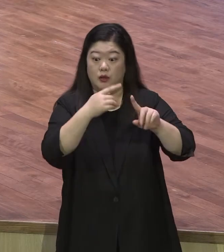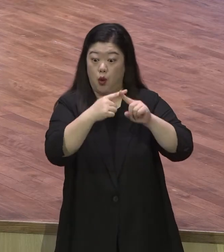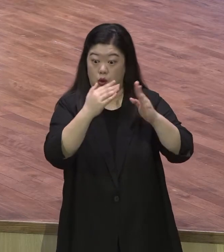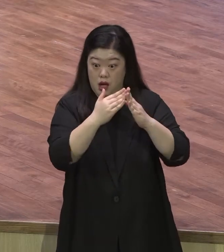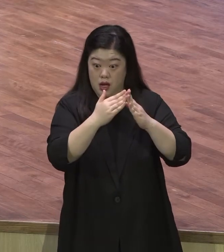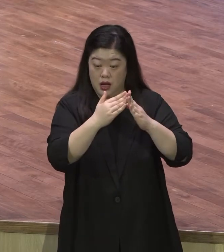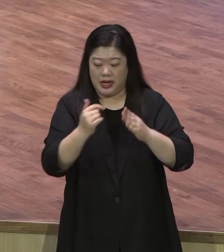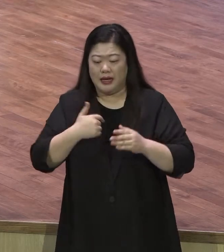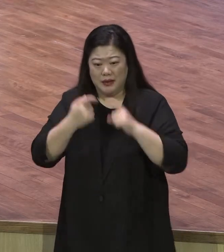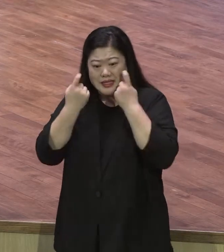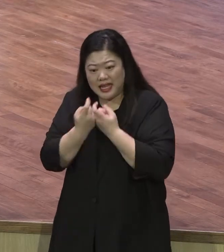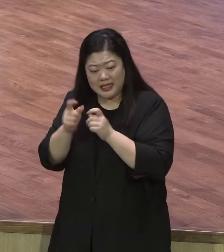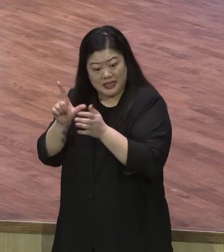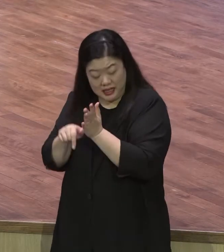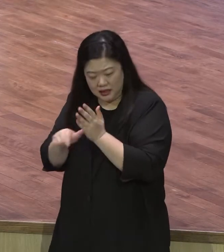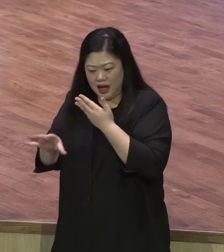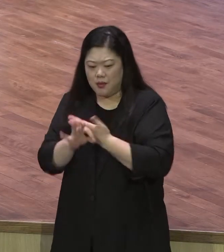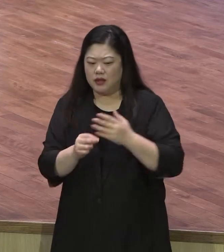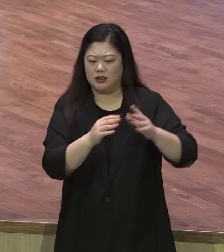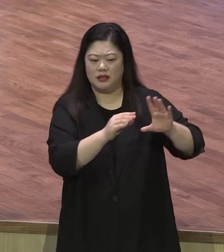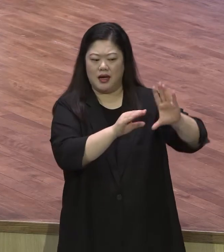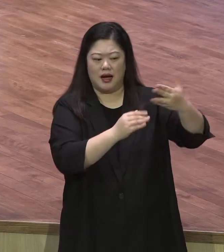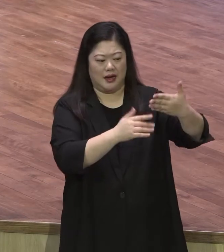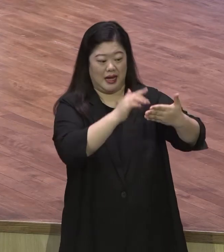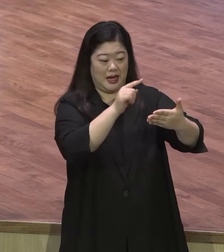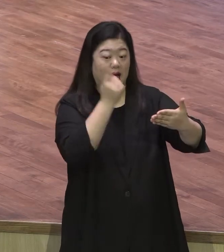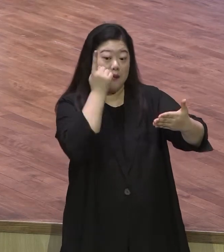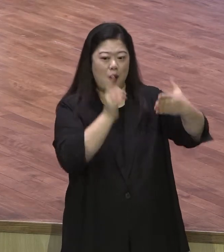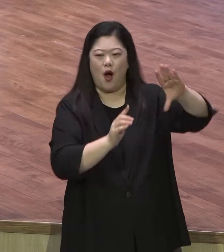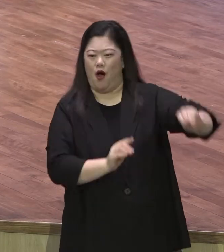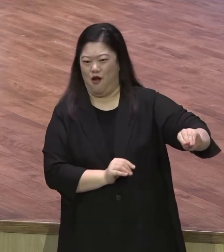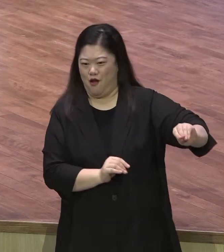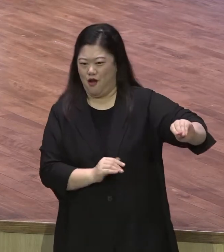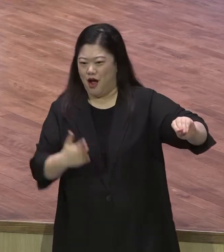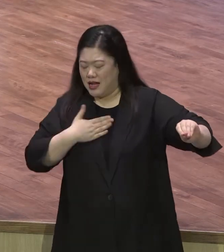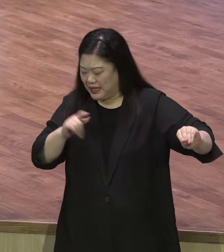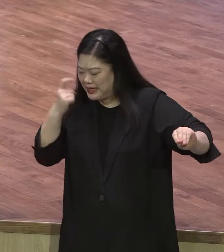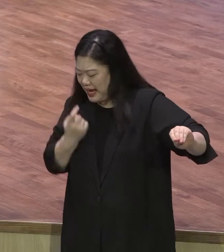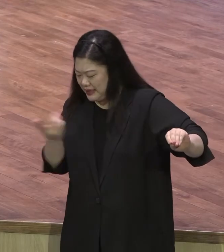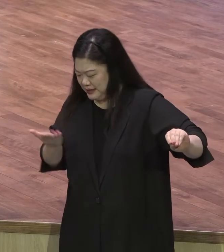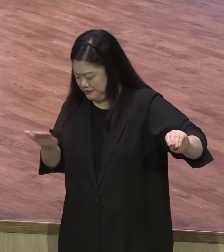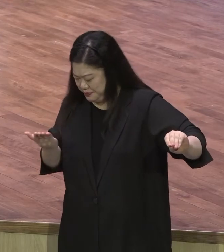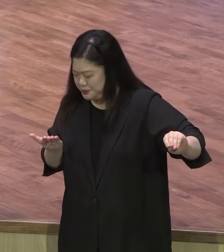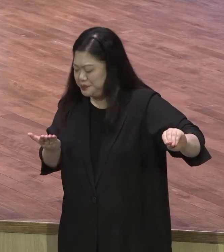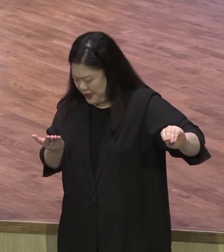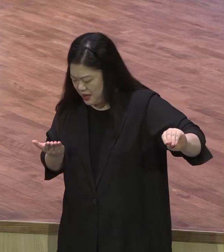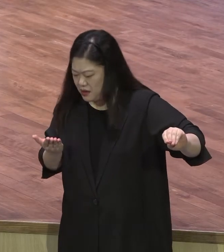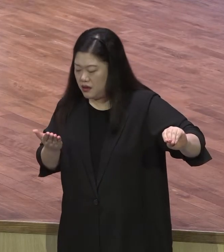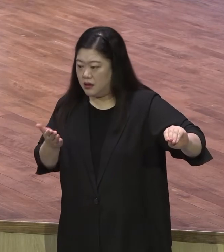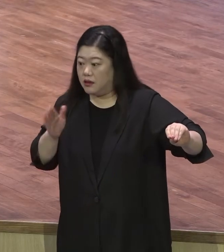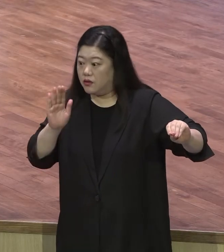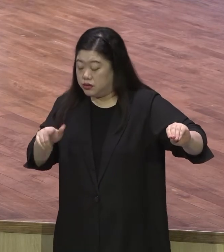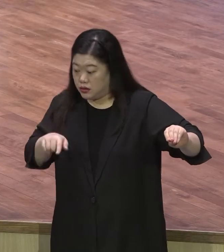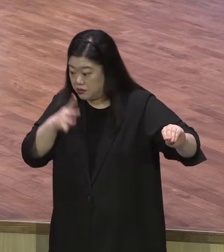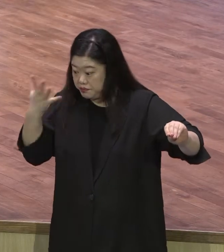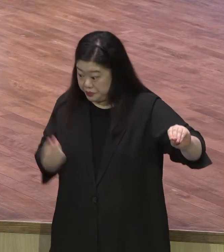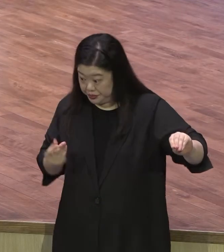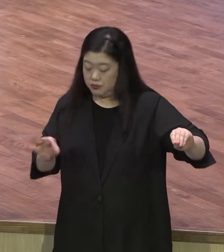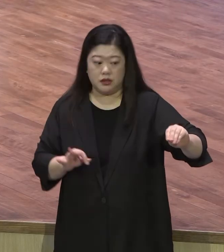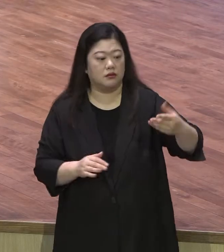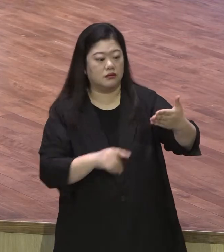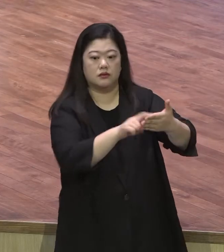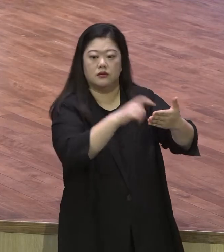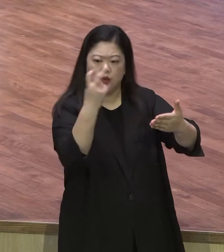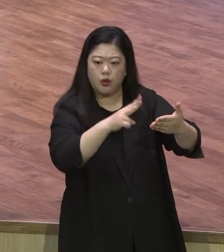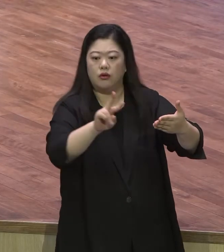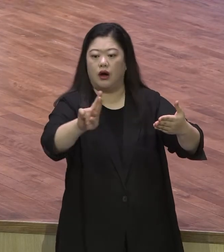그 다음에 또 내가 끝나고 또 듣고 그 아예 생활 늘 그래 늘 오기 전까지도 계속 그러니까 계속